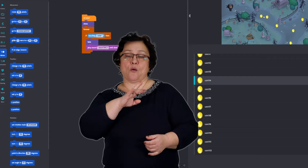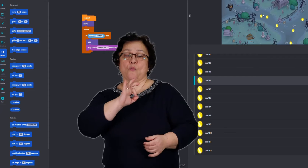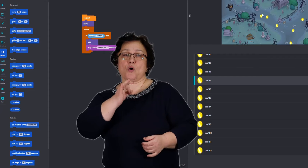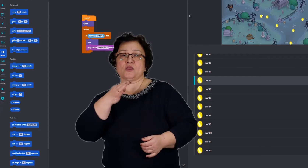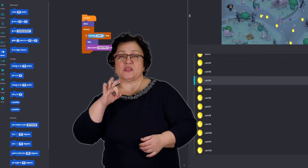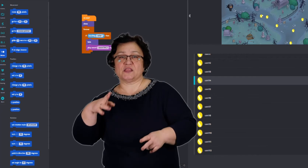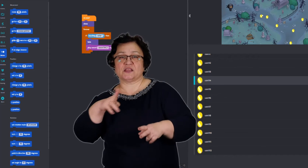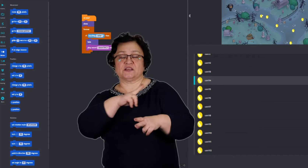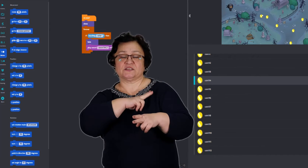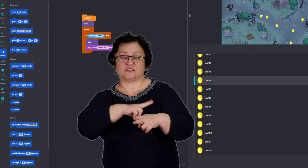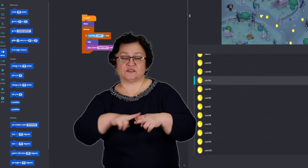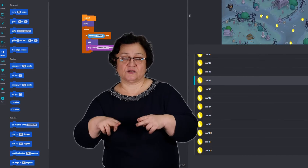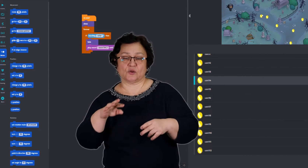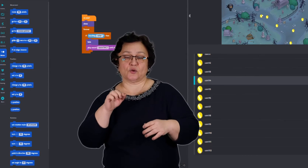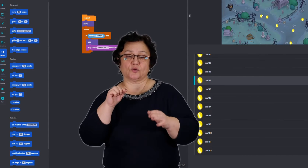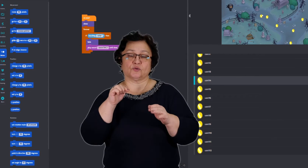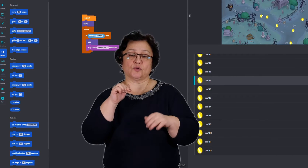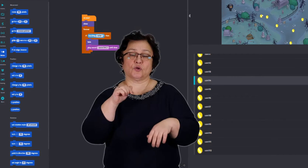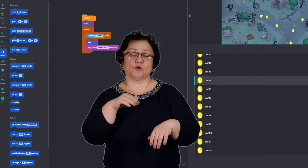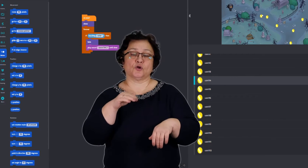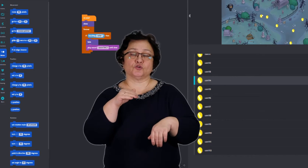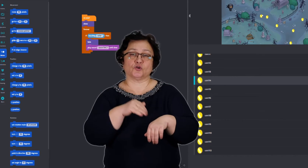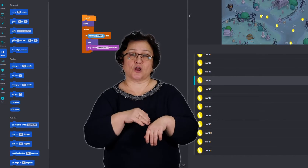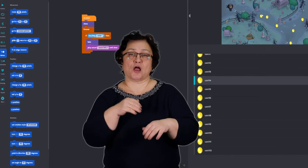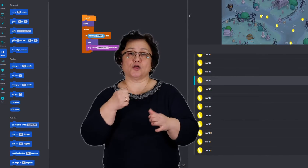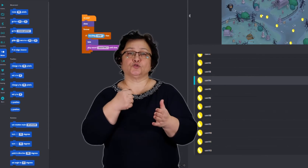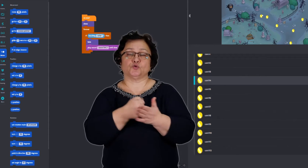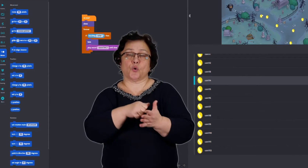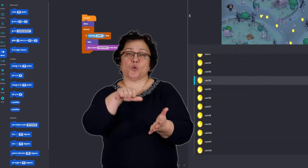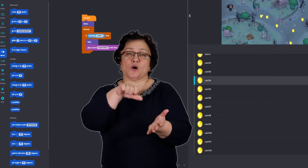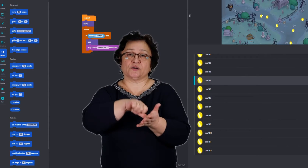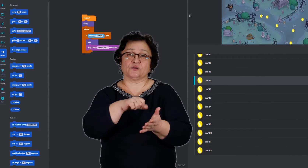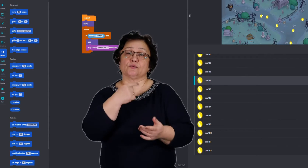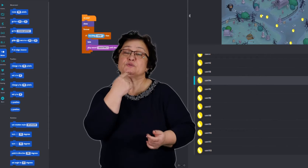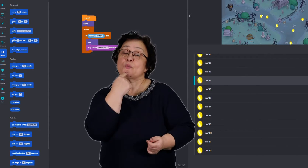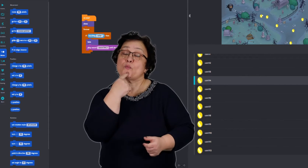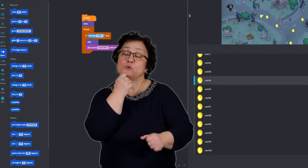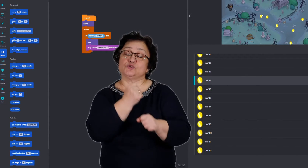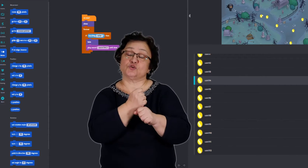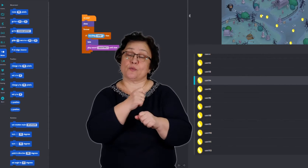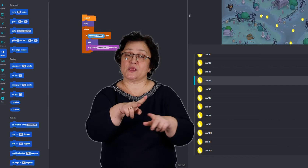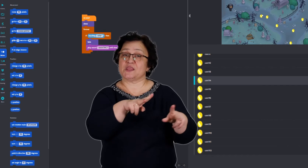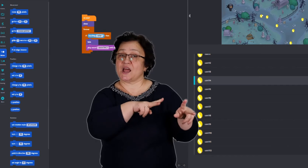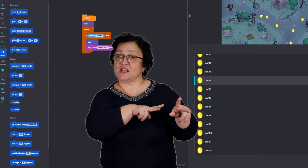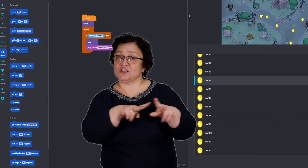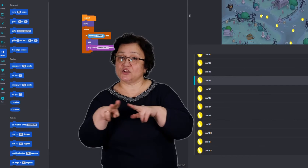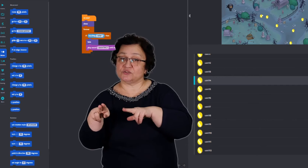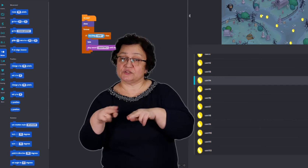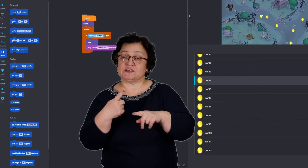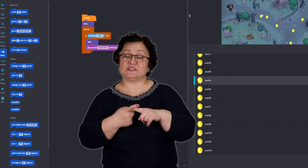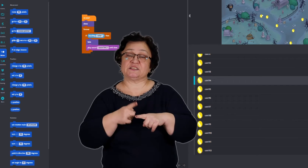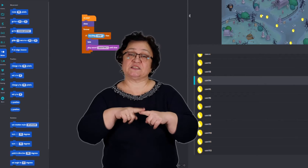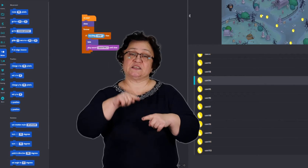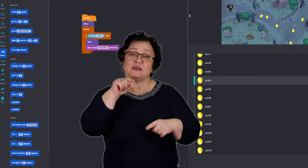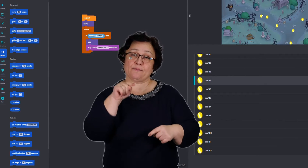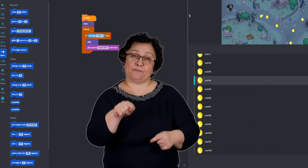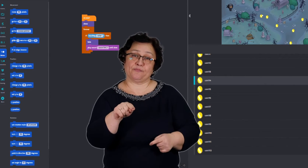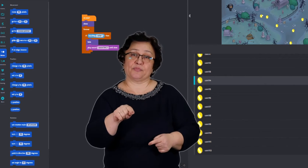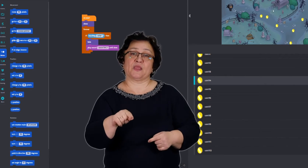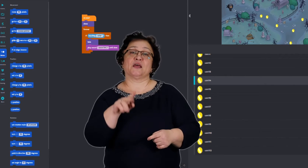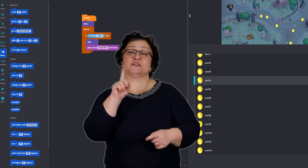нас монетка зникала, коли доторкалася до актора. А спробуй зробити аналогічно з